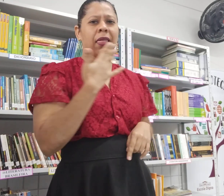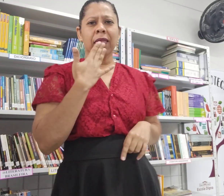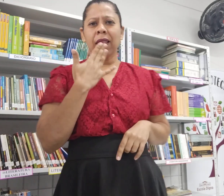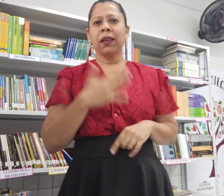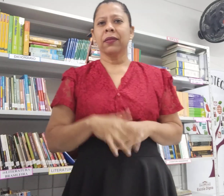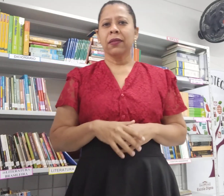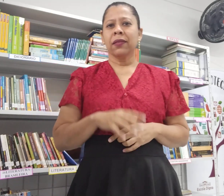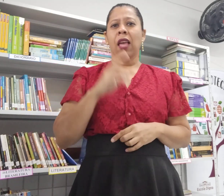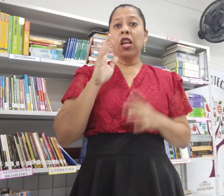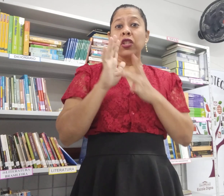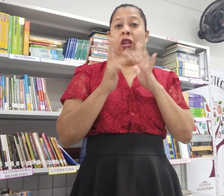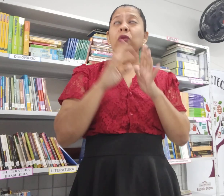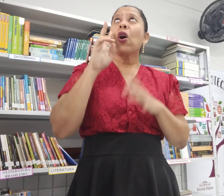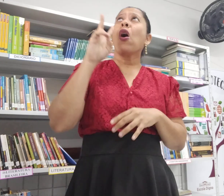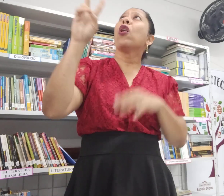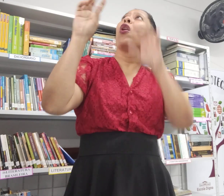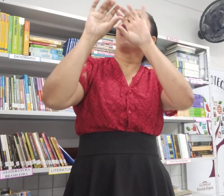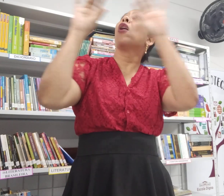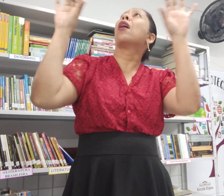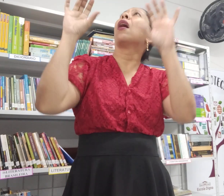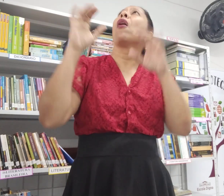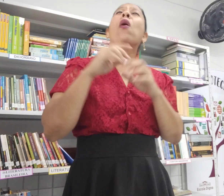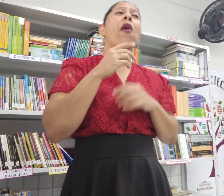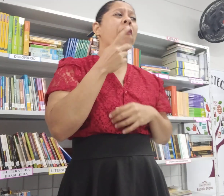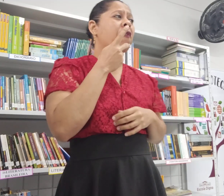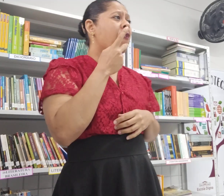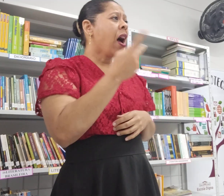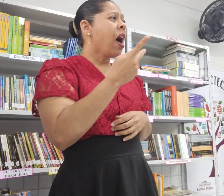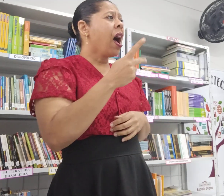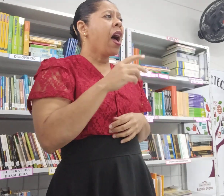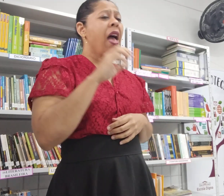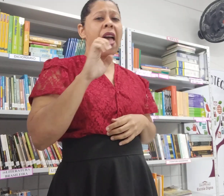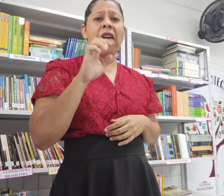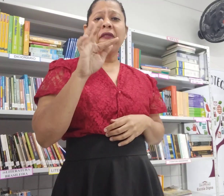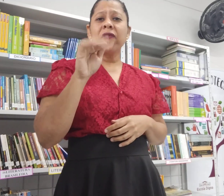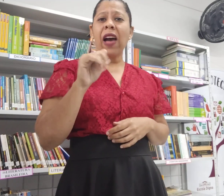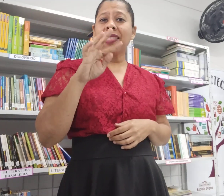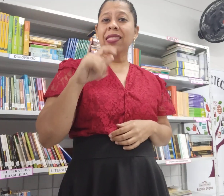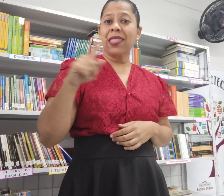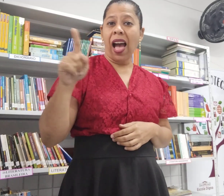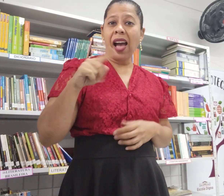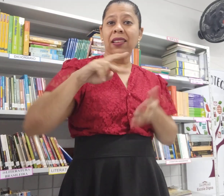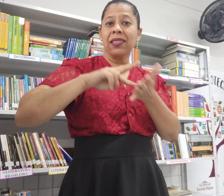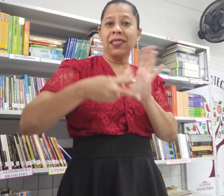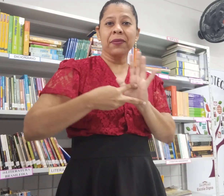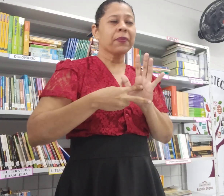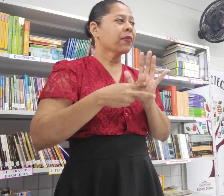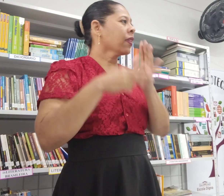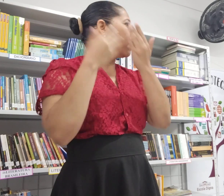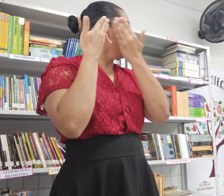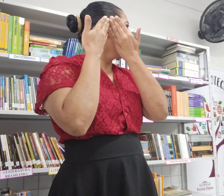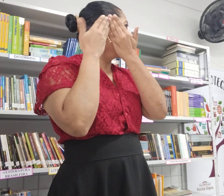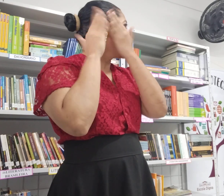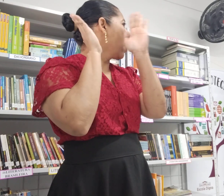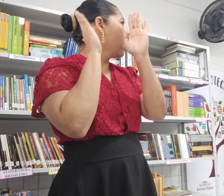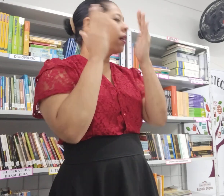Efatá, isto é, abre-te. E logo se abriram seus ouvidos, e